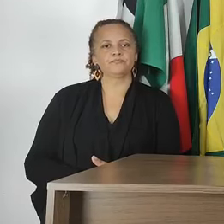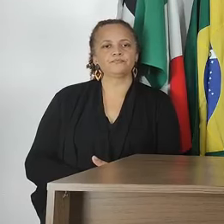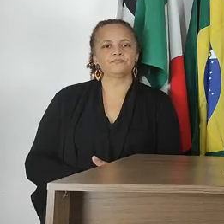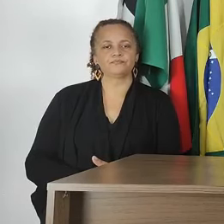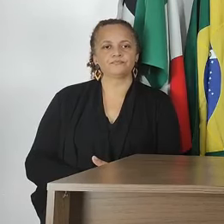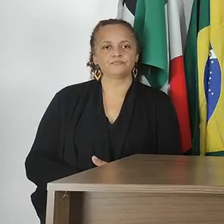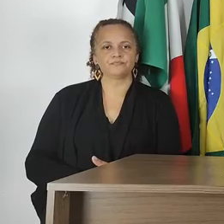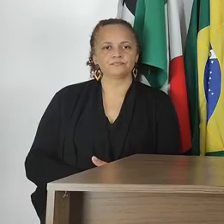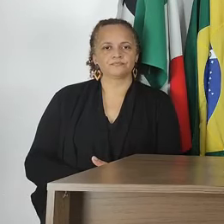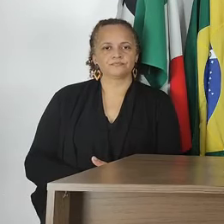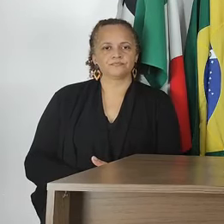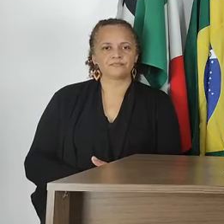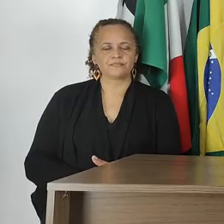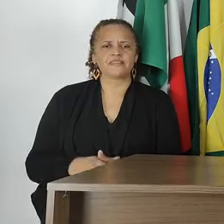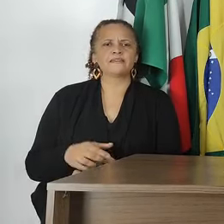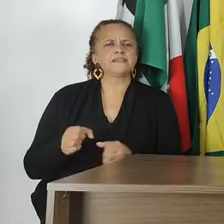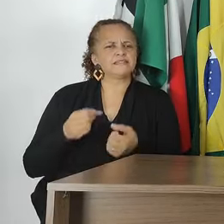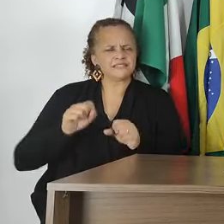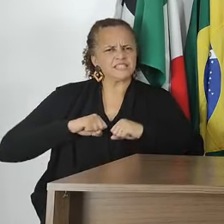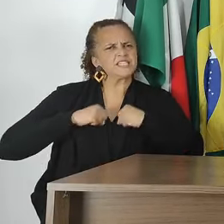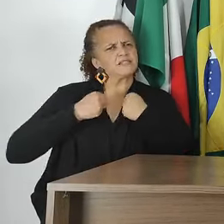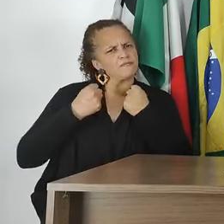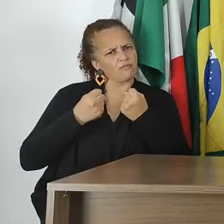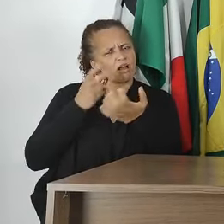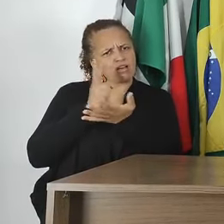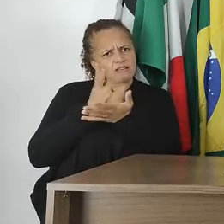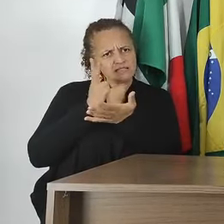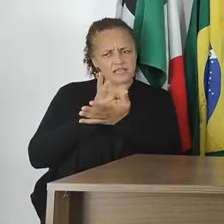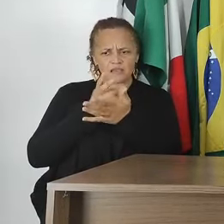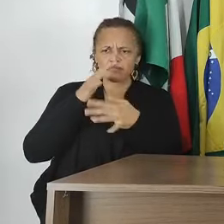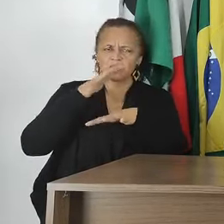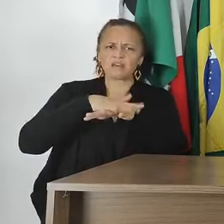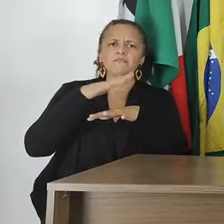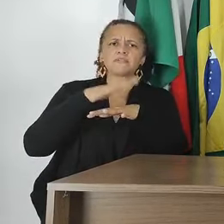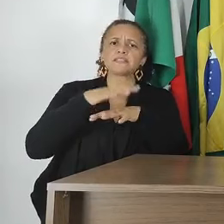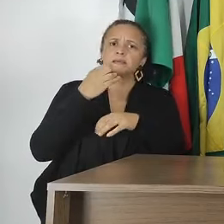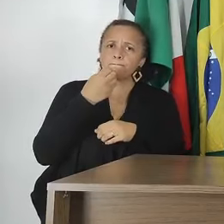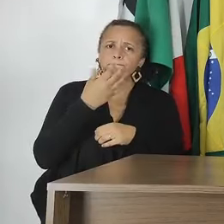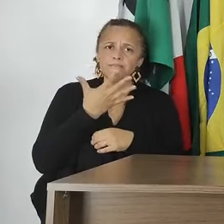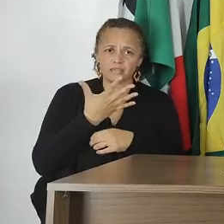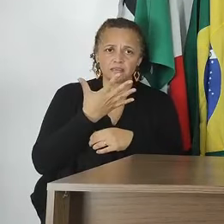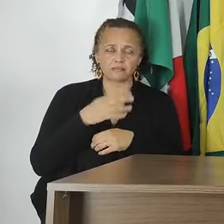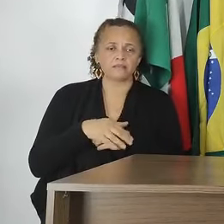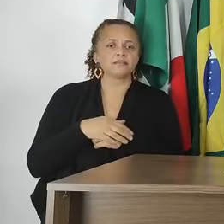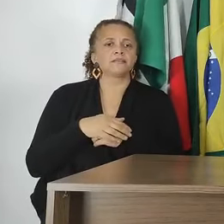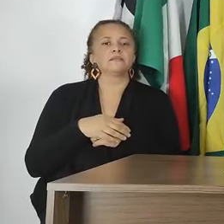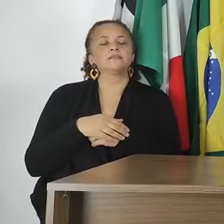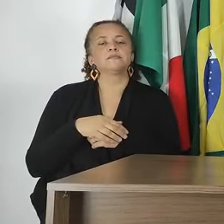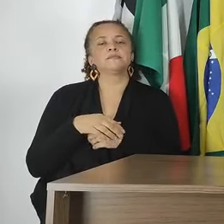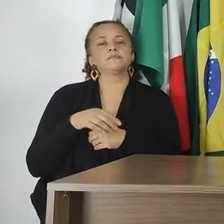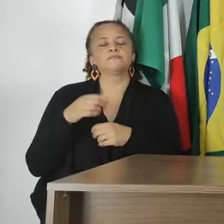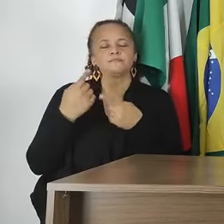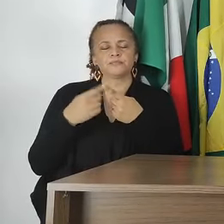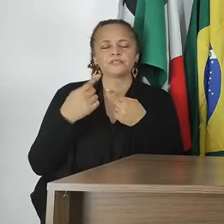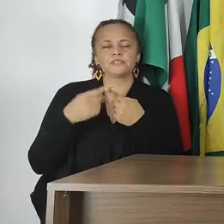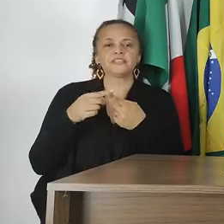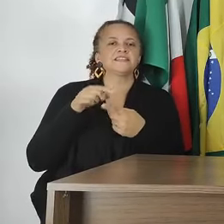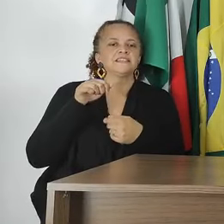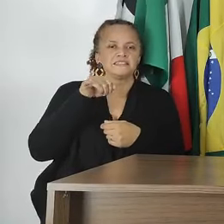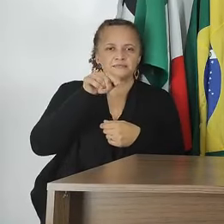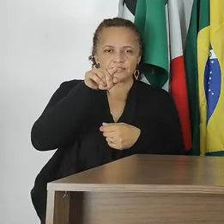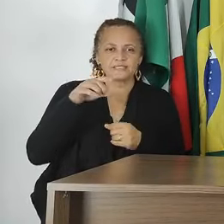te furtes a fazer o bem a quem de direito, estando na tua mão o poder